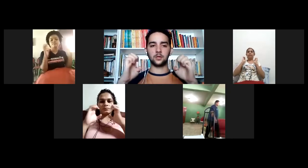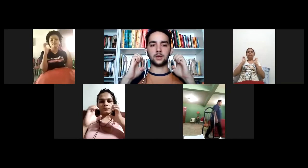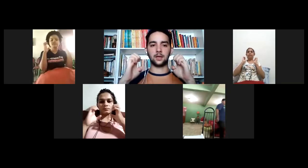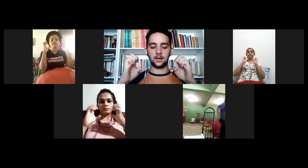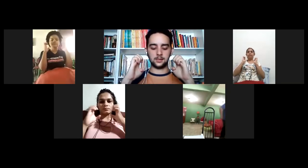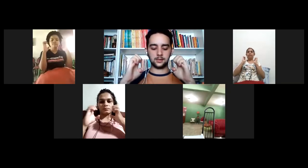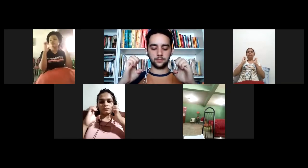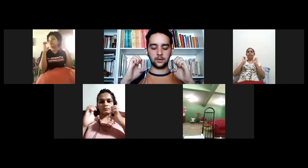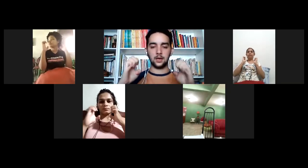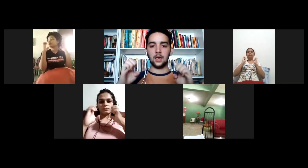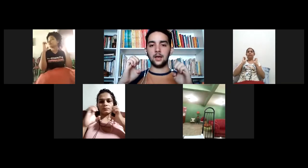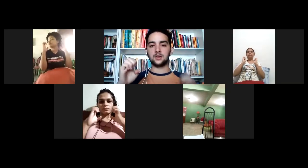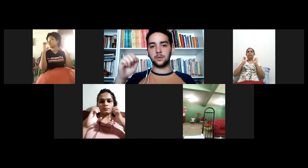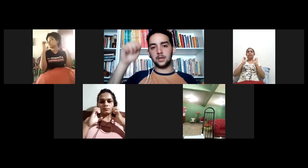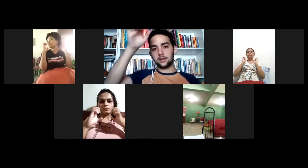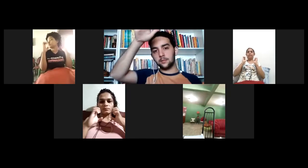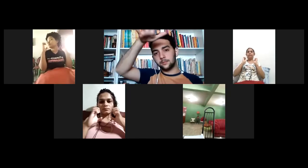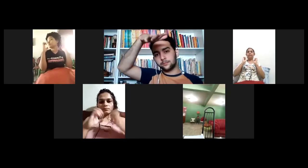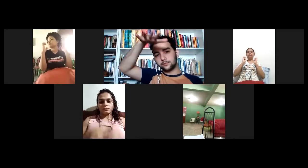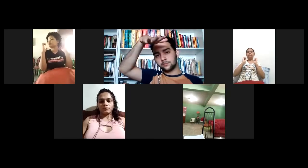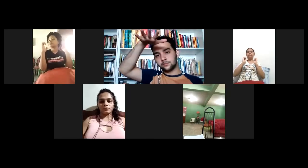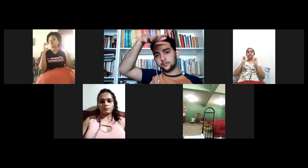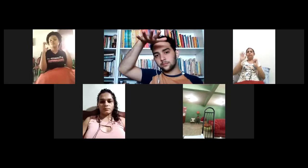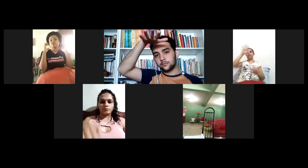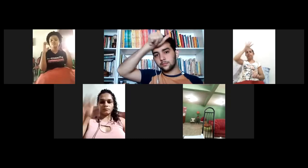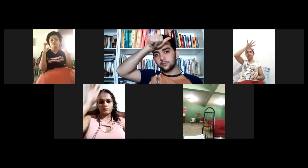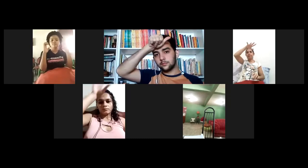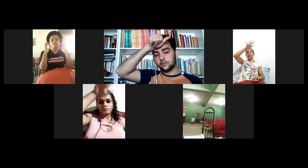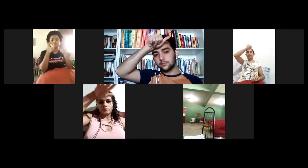para frente e para trás, espírita,